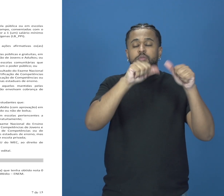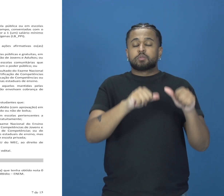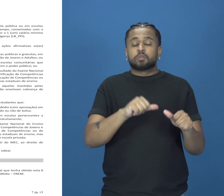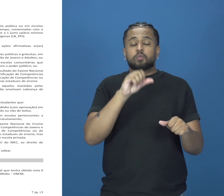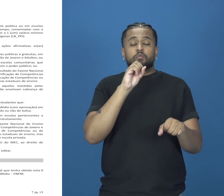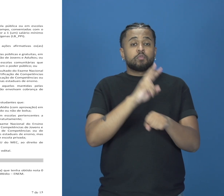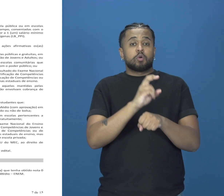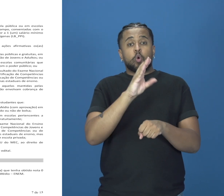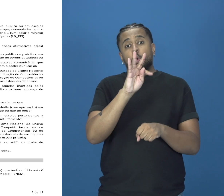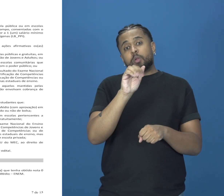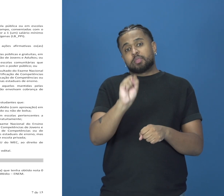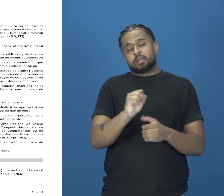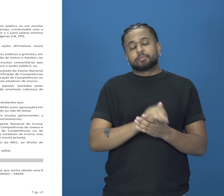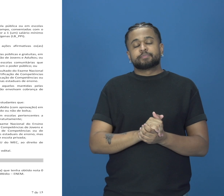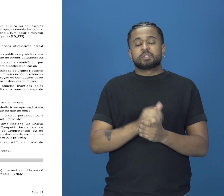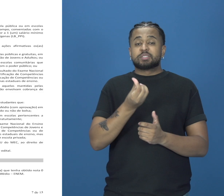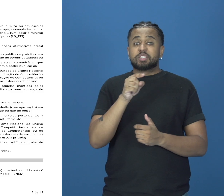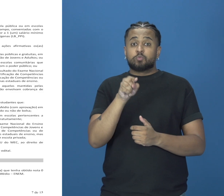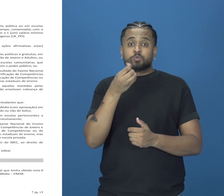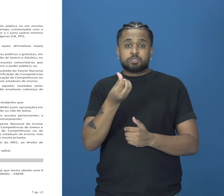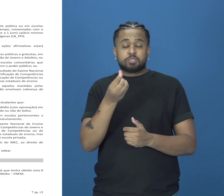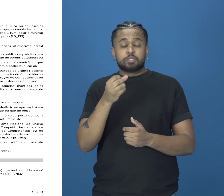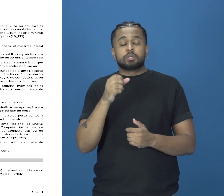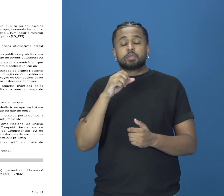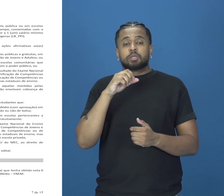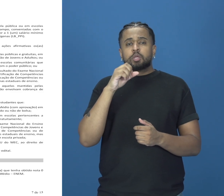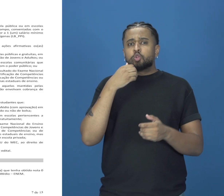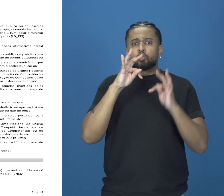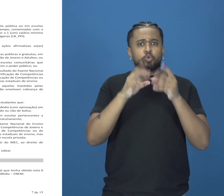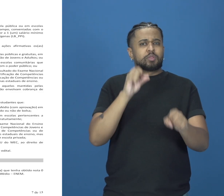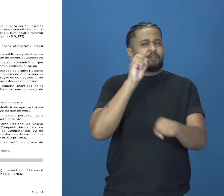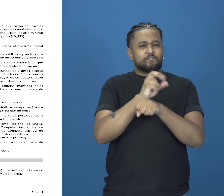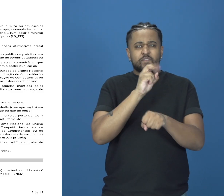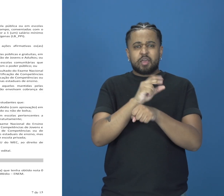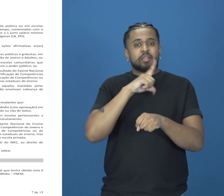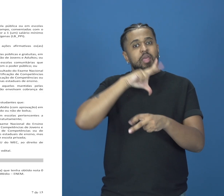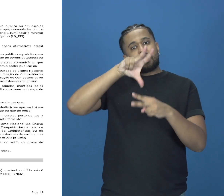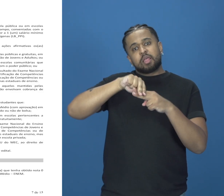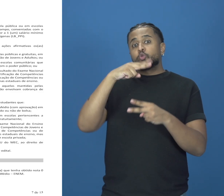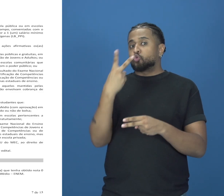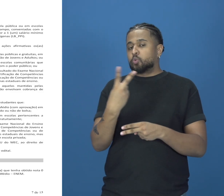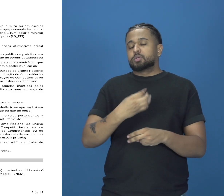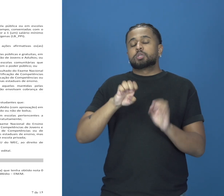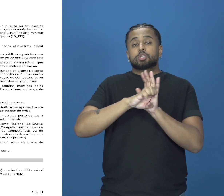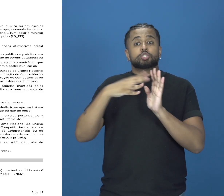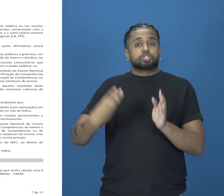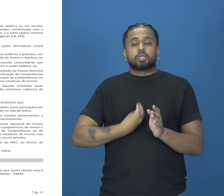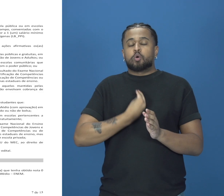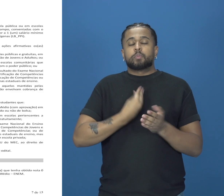candidato cotista. 6.6 todas as vagas por curso constam no anexo 2 do presente